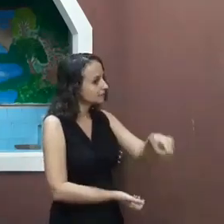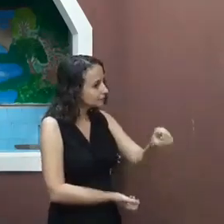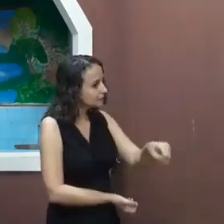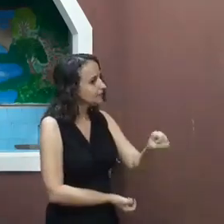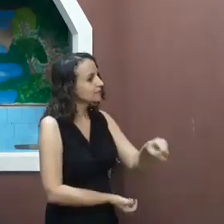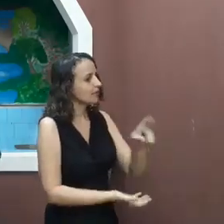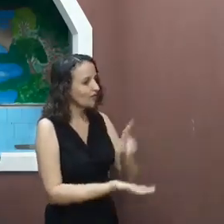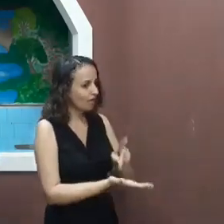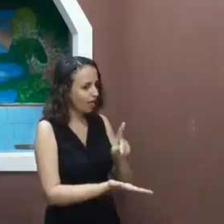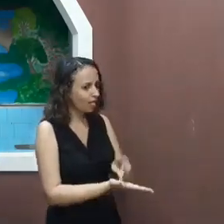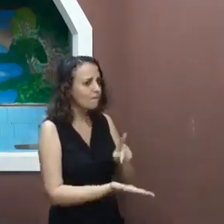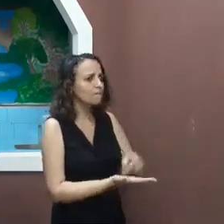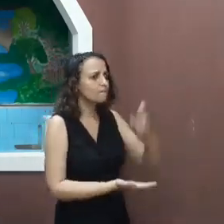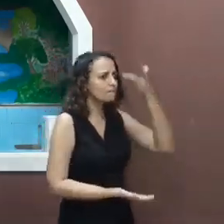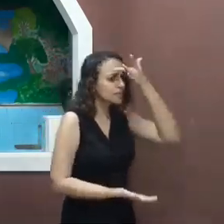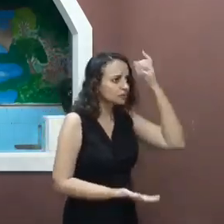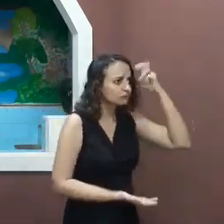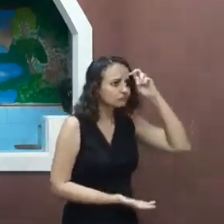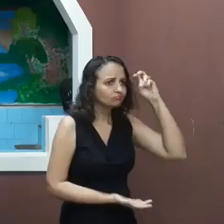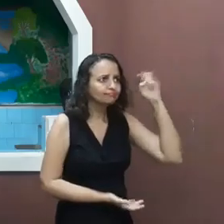Alguém que